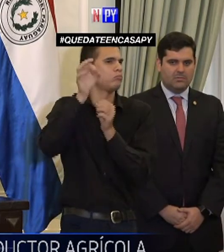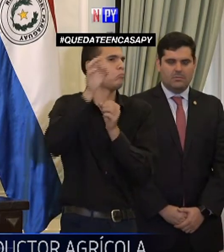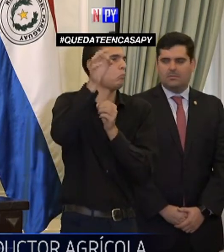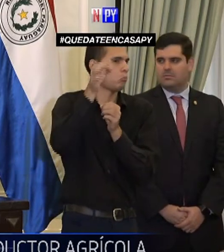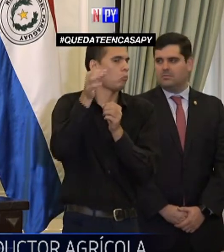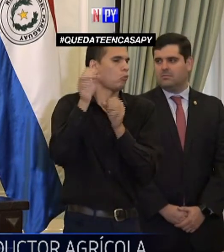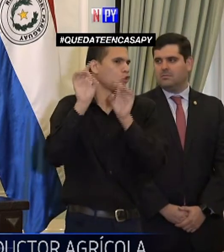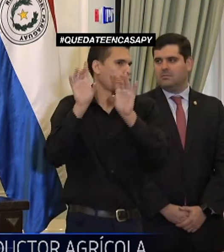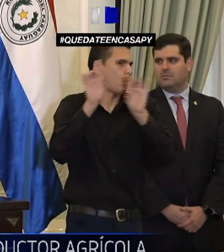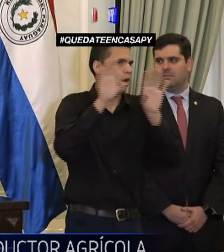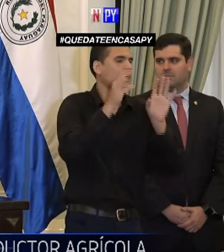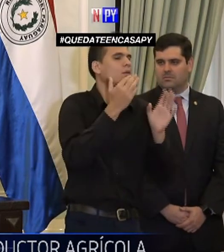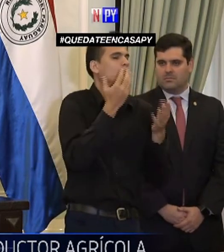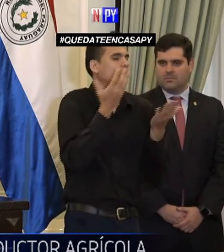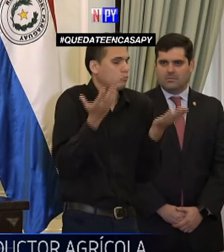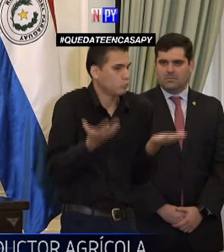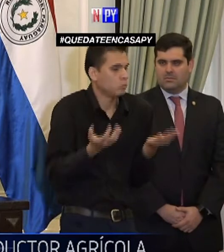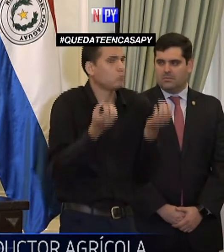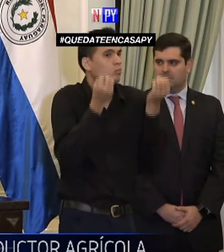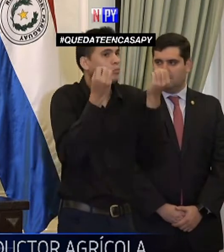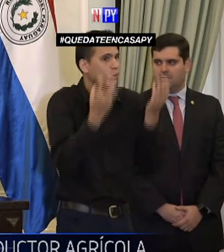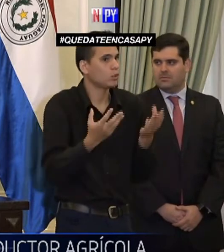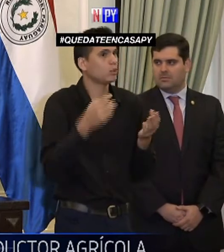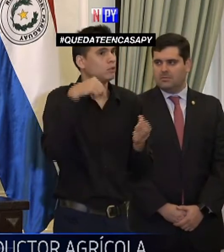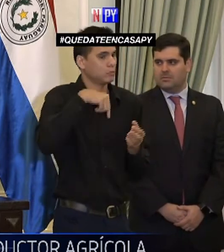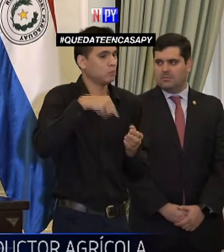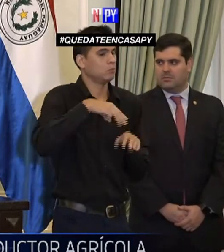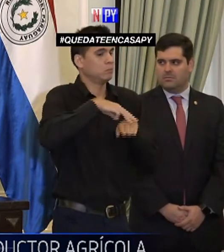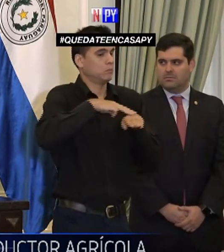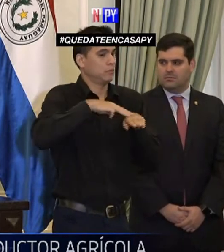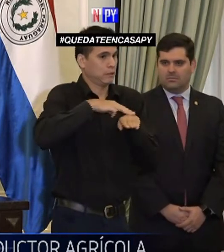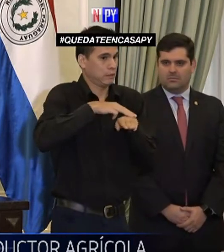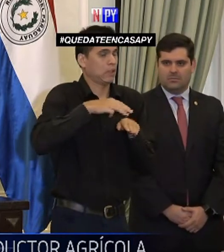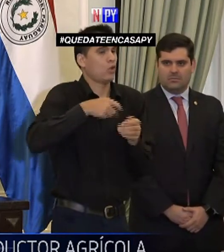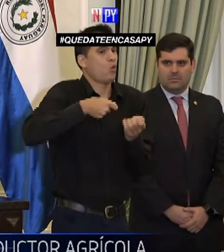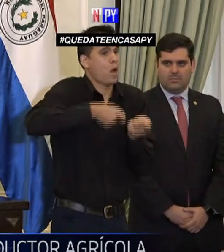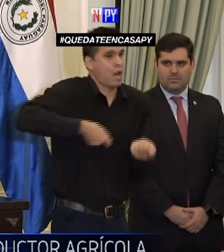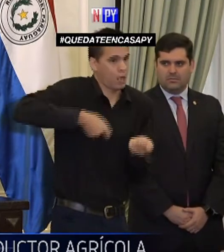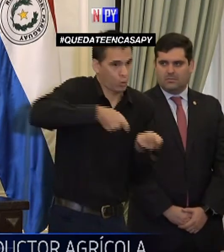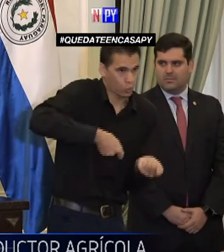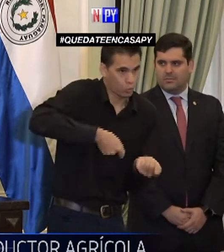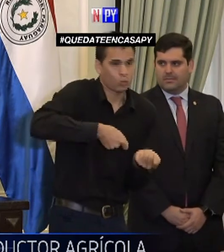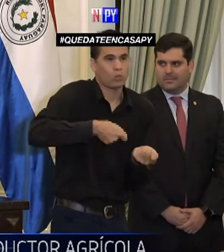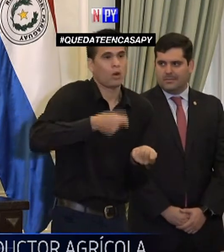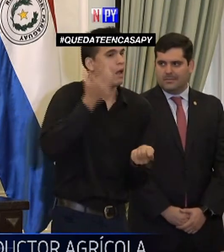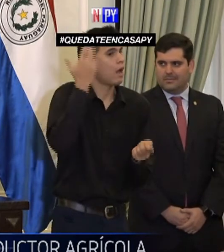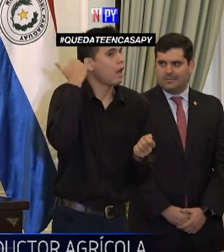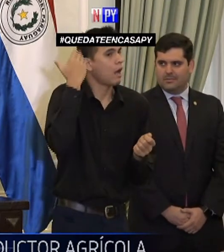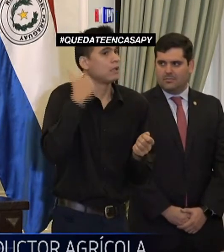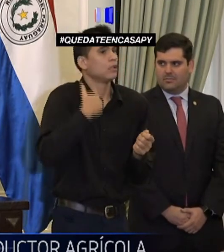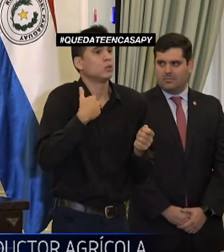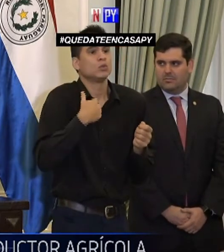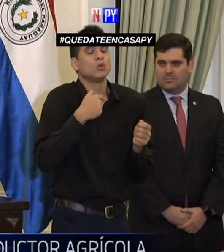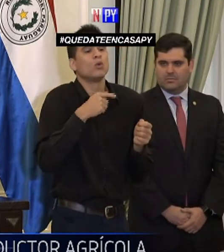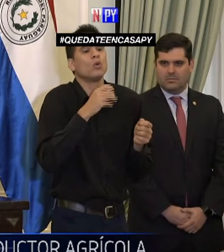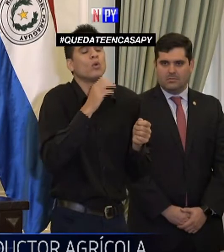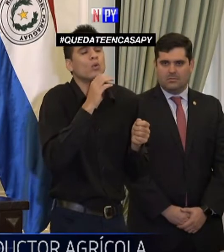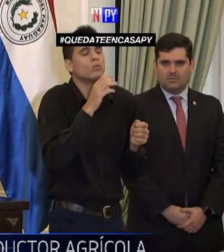a iniciar un proceso donde el Ministerio de Agricultura nunca tuvo una acción directa, como son